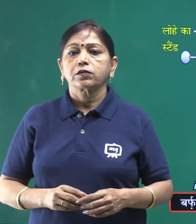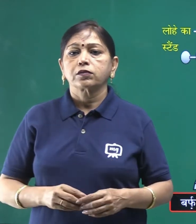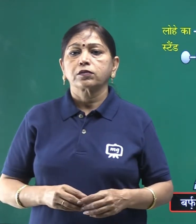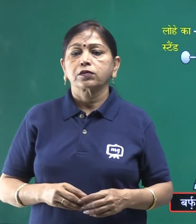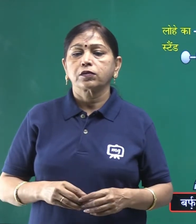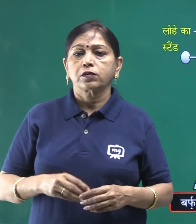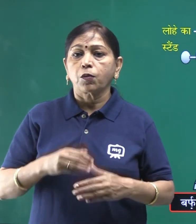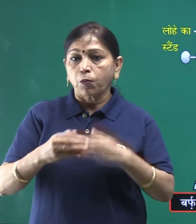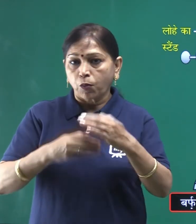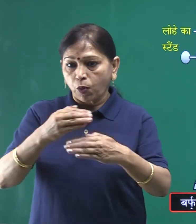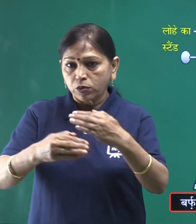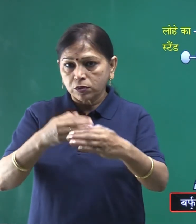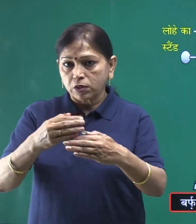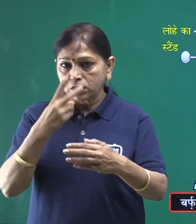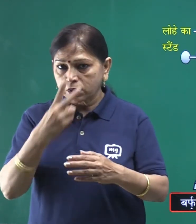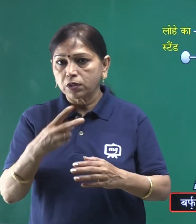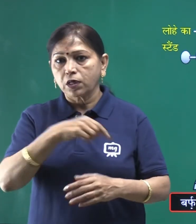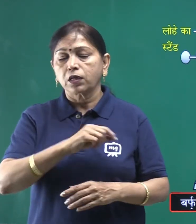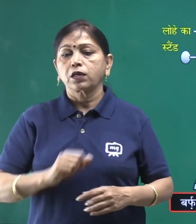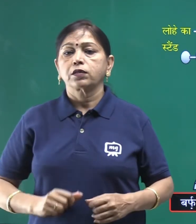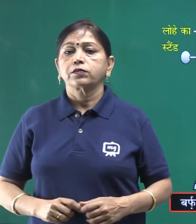दर्शाई गई है।